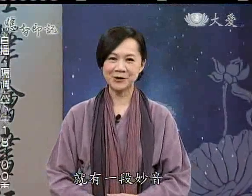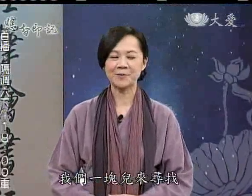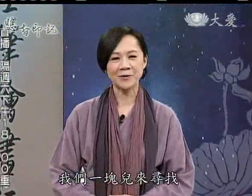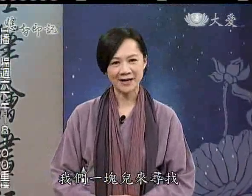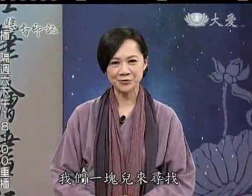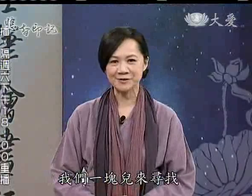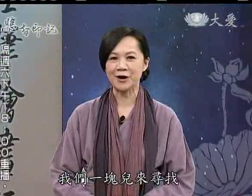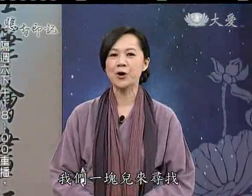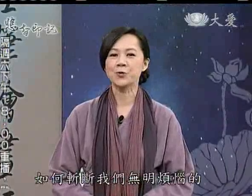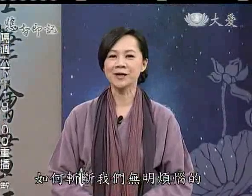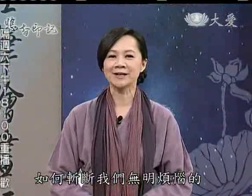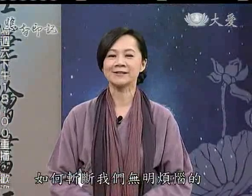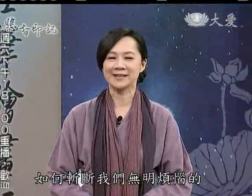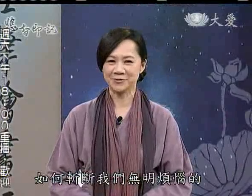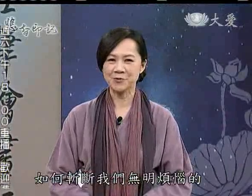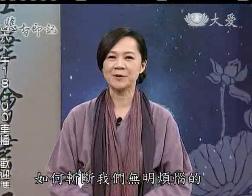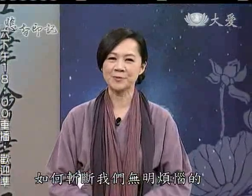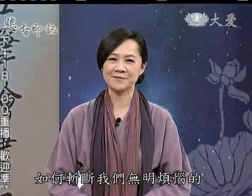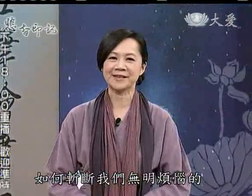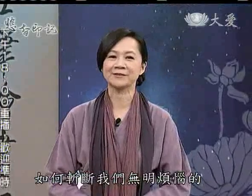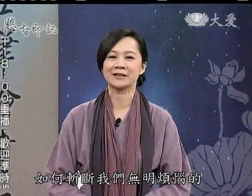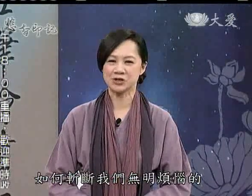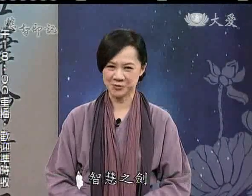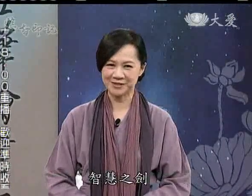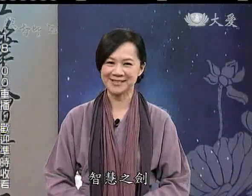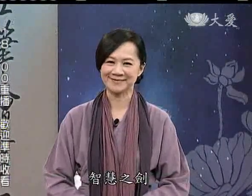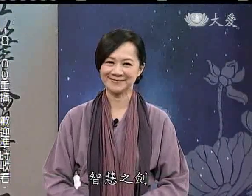我们一块来寻找如何斩断我们无名烦恼的智慧之戒。